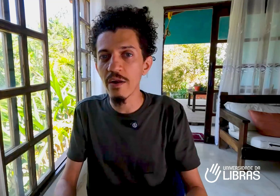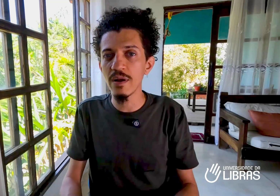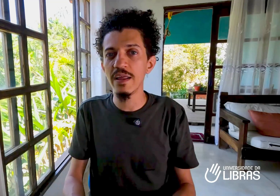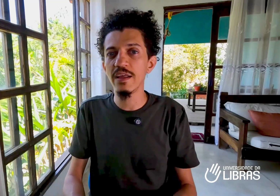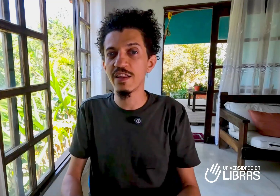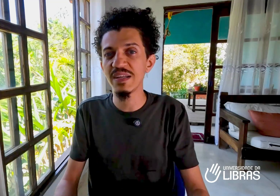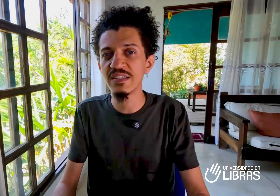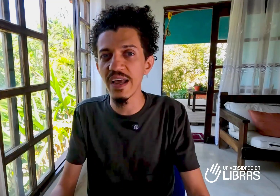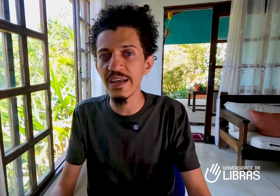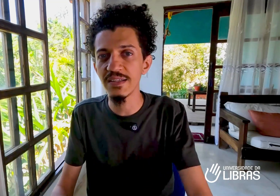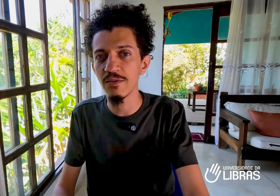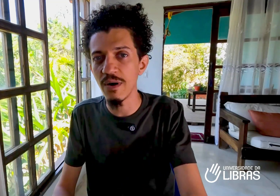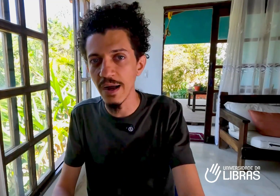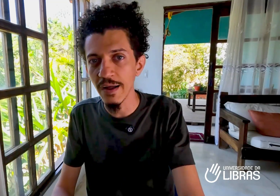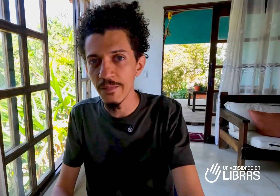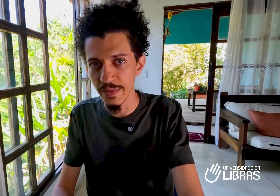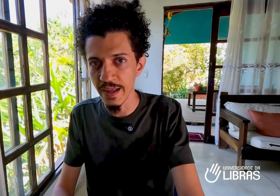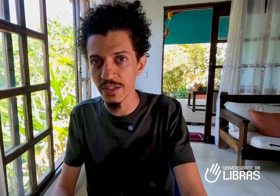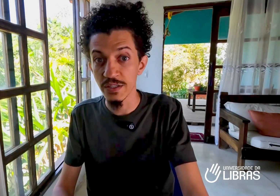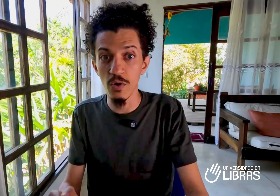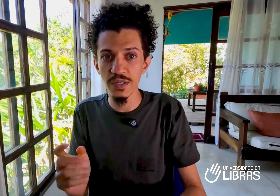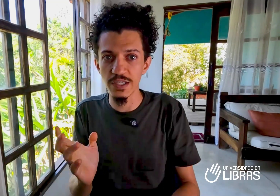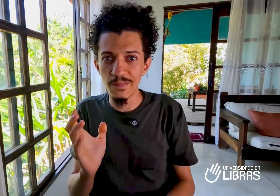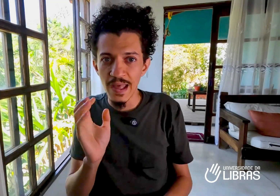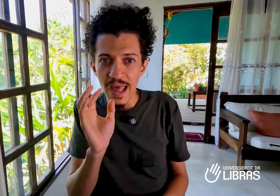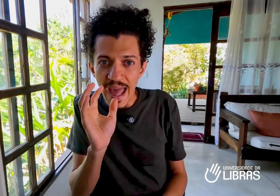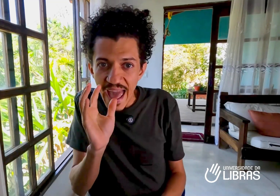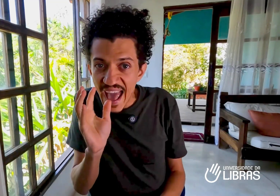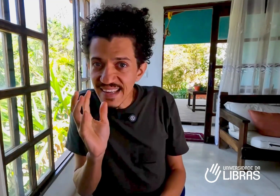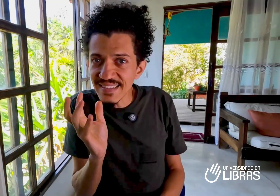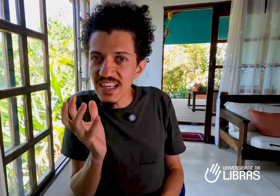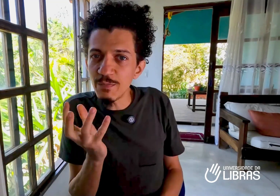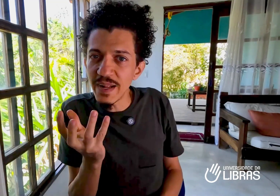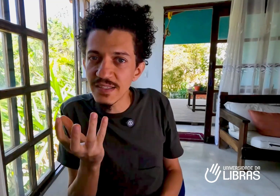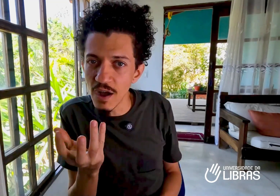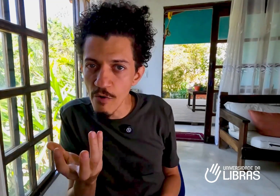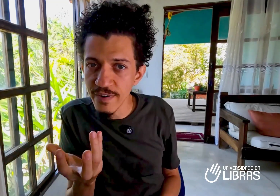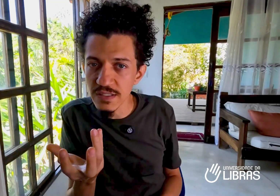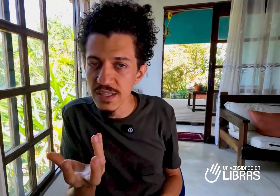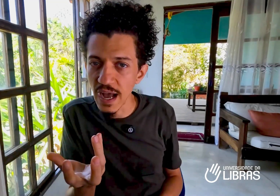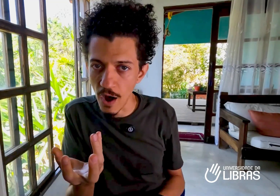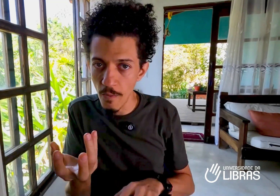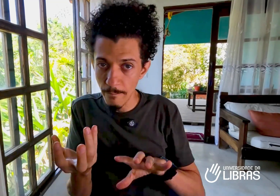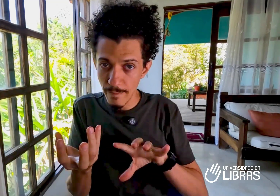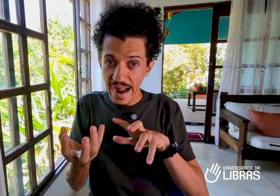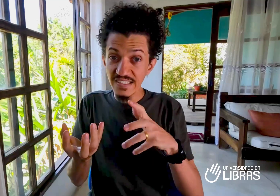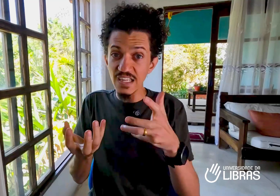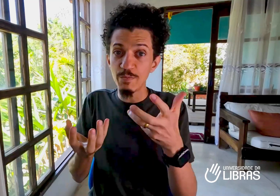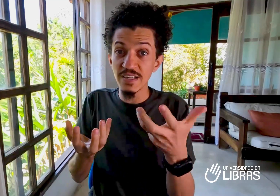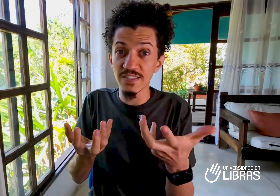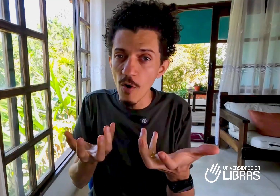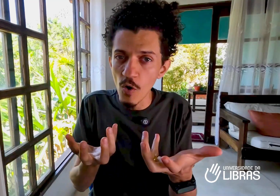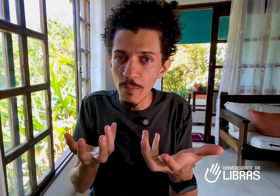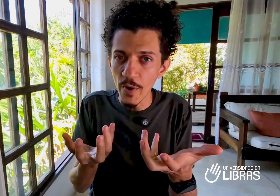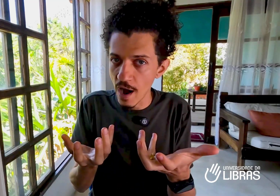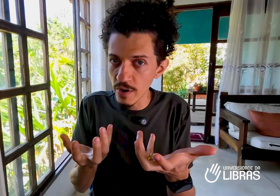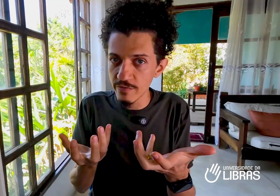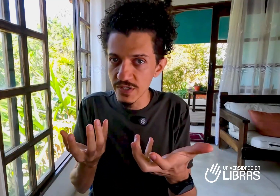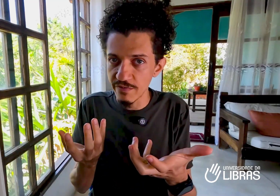ali, tem uma essência no ar, entende? Então, ou seja, essa expressão facial mais a expressão corporal que você